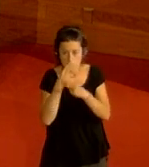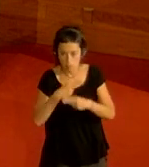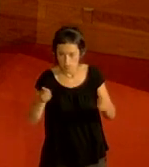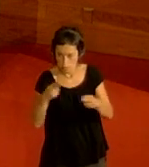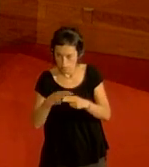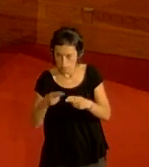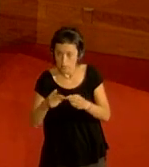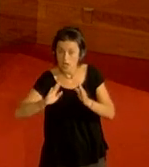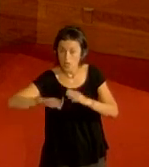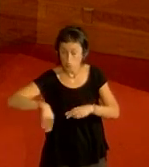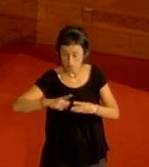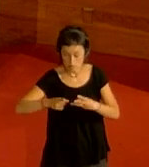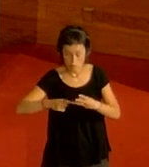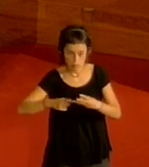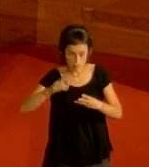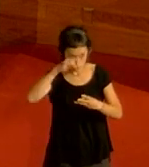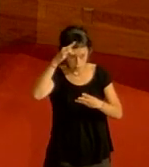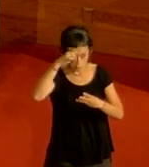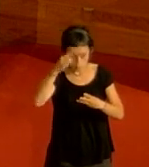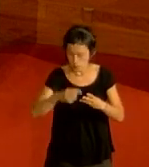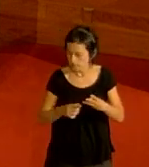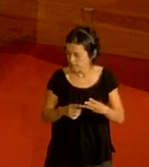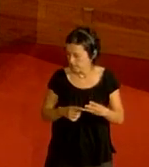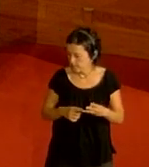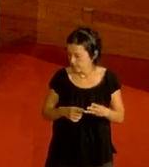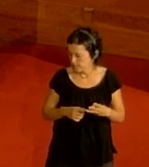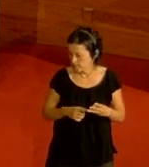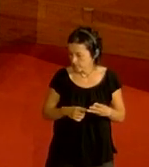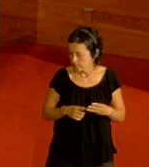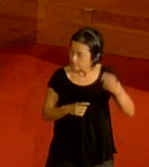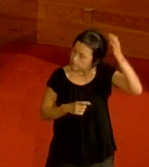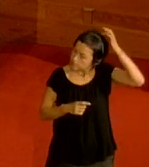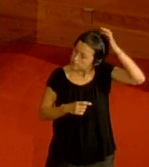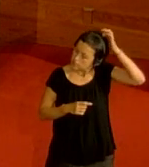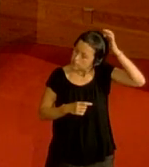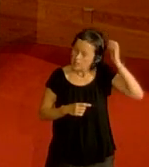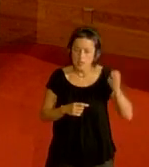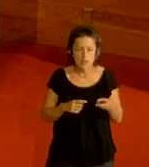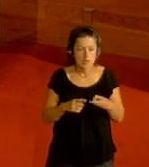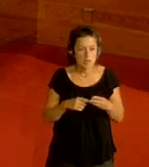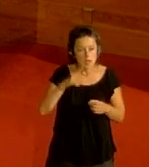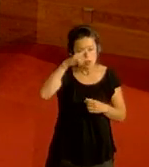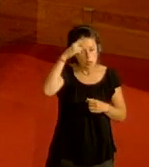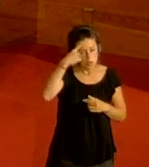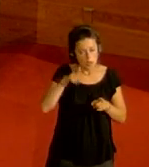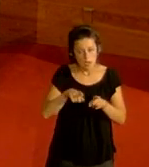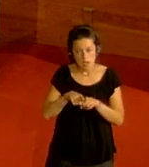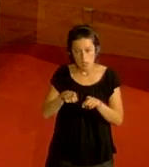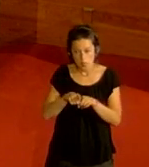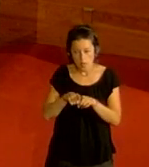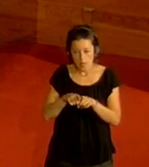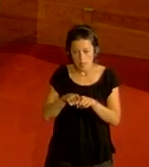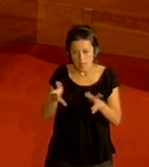quiero terminar la cultura la cultura como como que creadora de interruptores de conciencia cultura